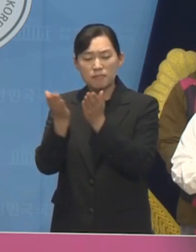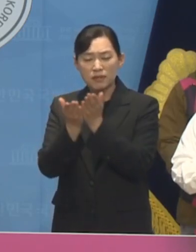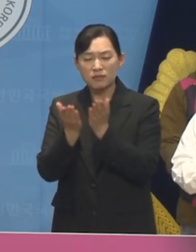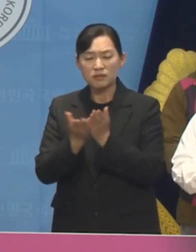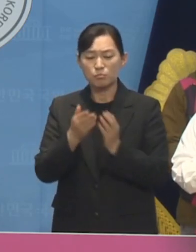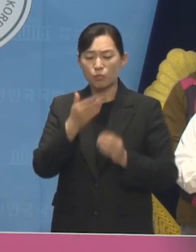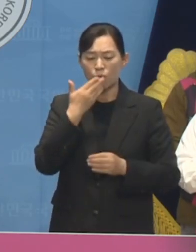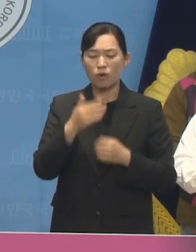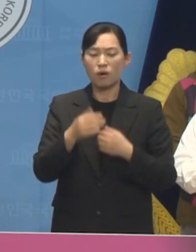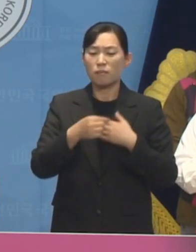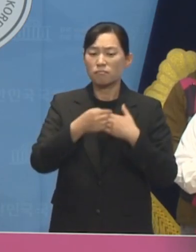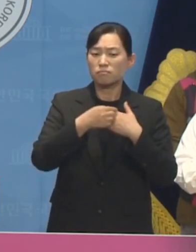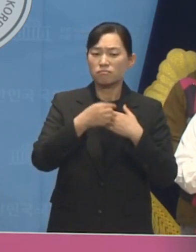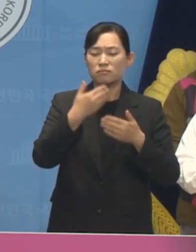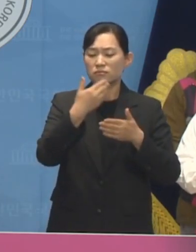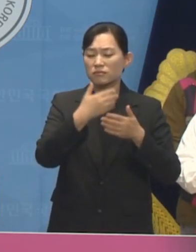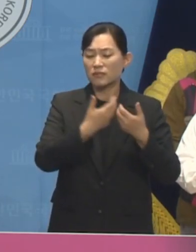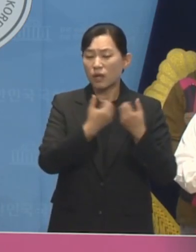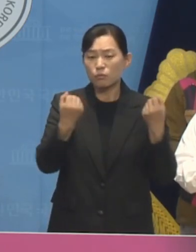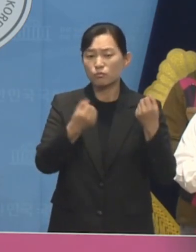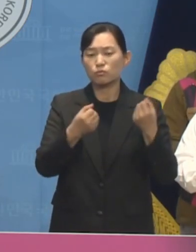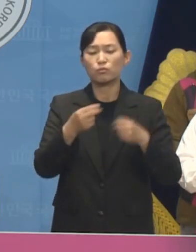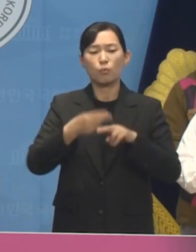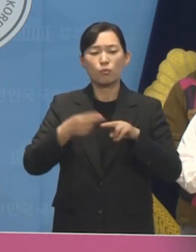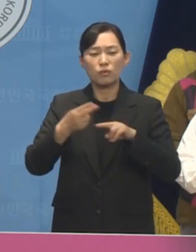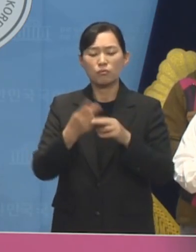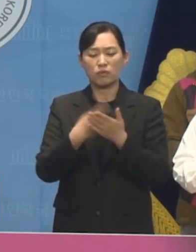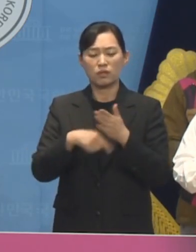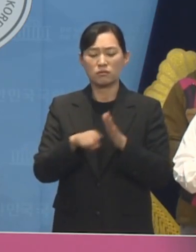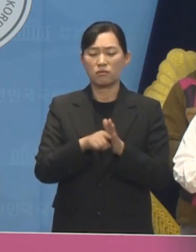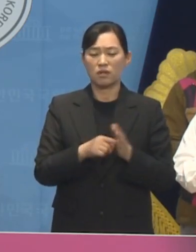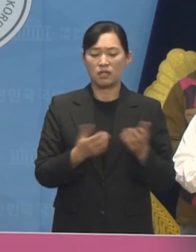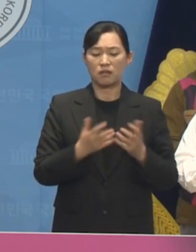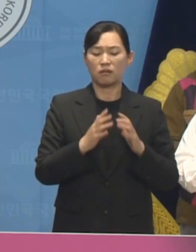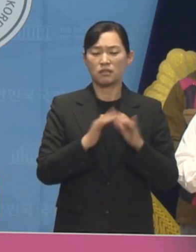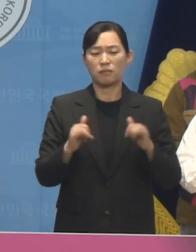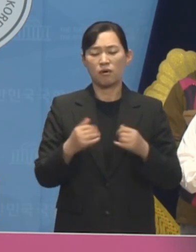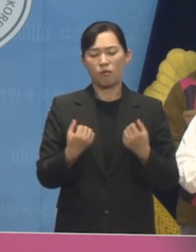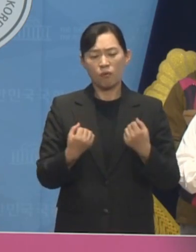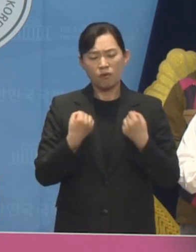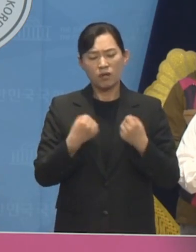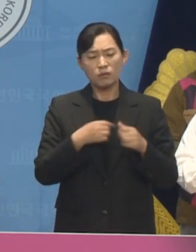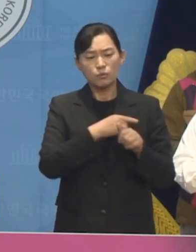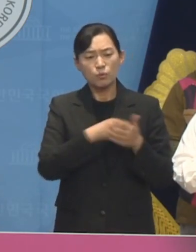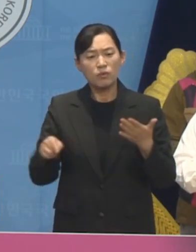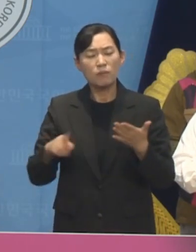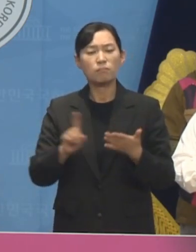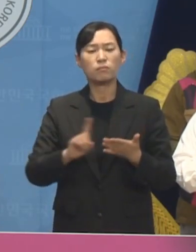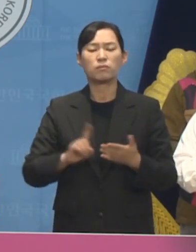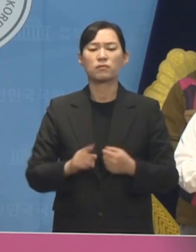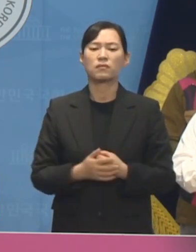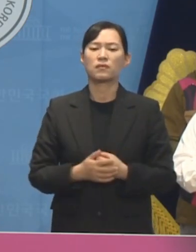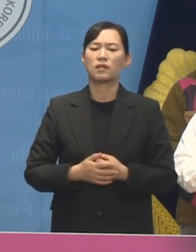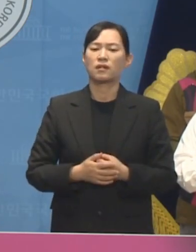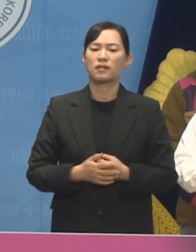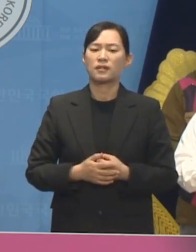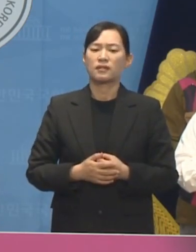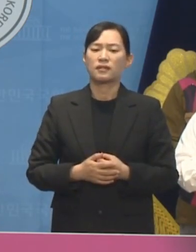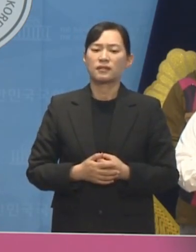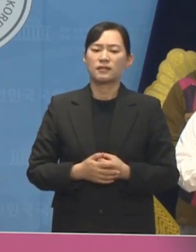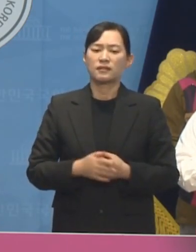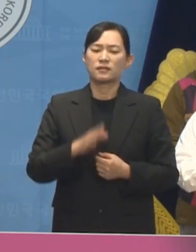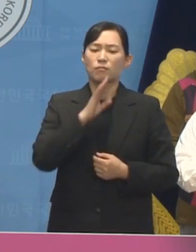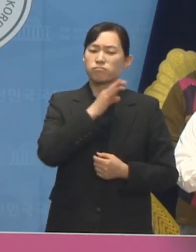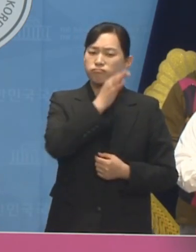별도의 예우와 대접을 위해 급식 노동자의 건강과 영혼까지 팔아야 합니까? 어떻게 최소한의